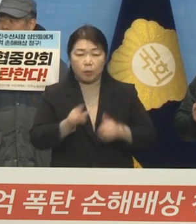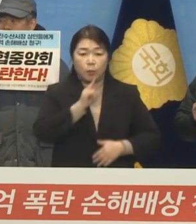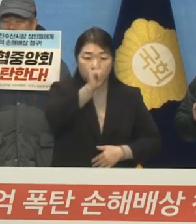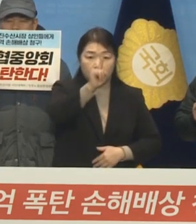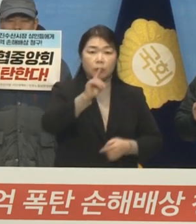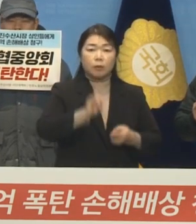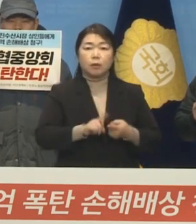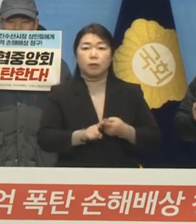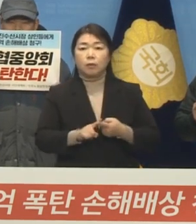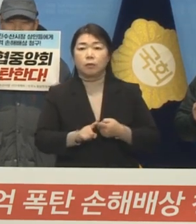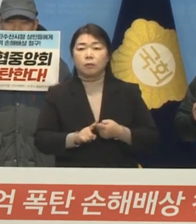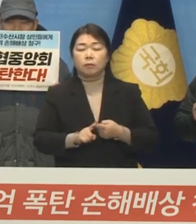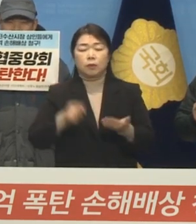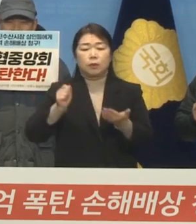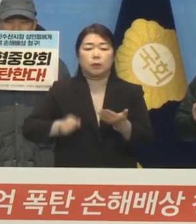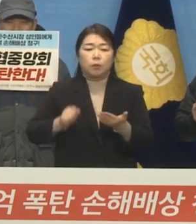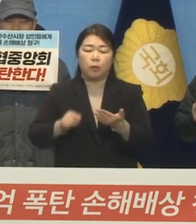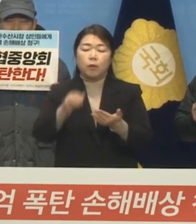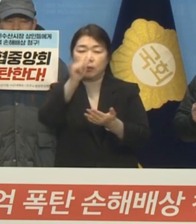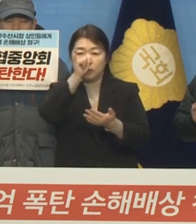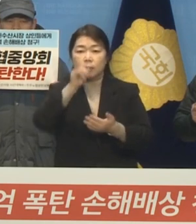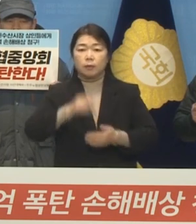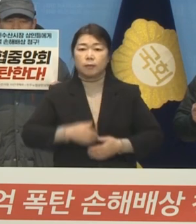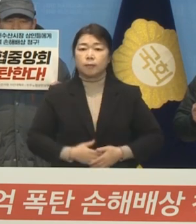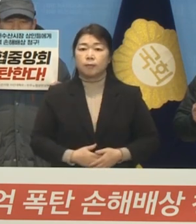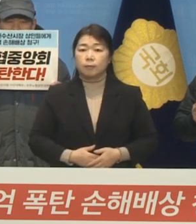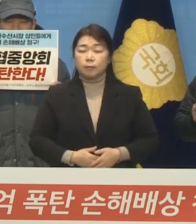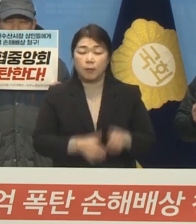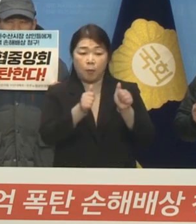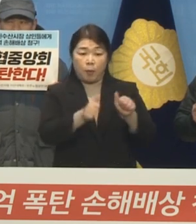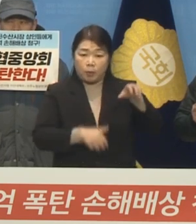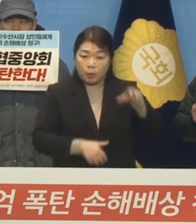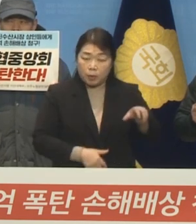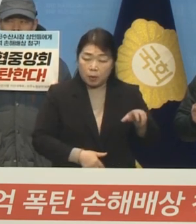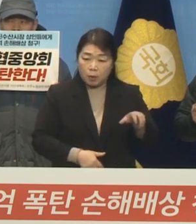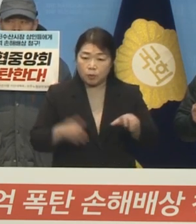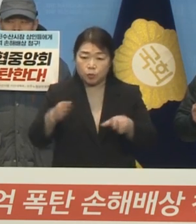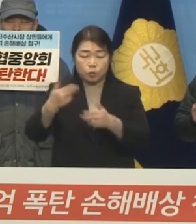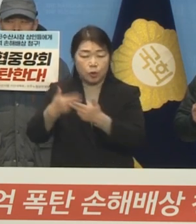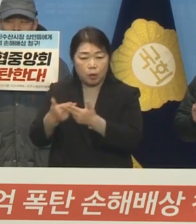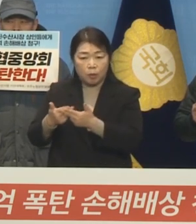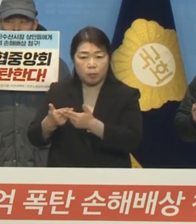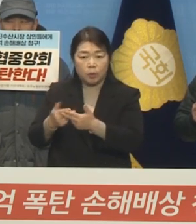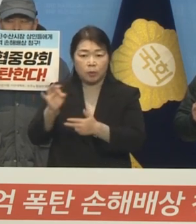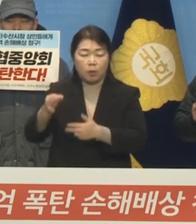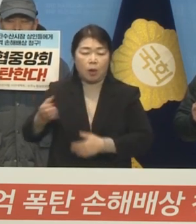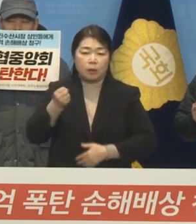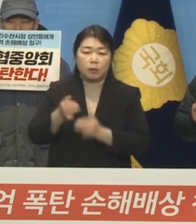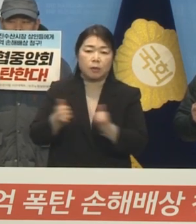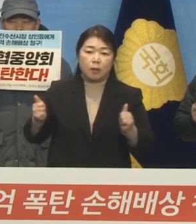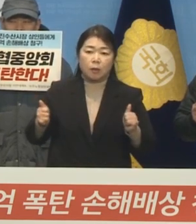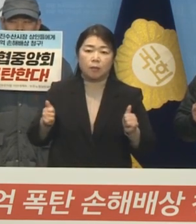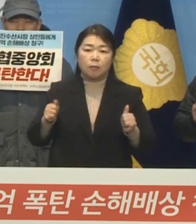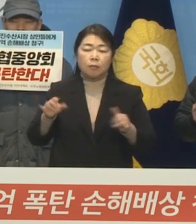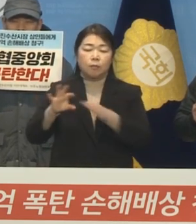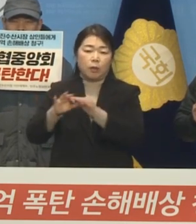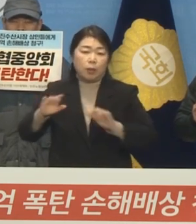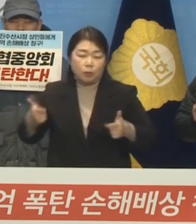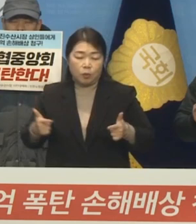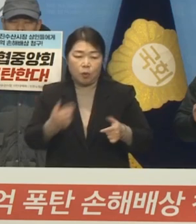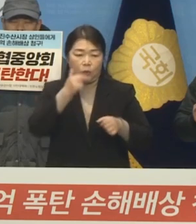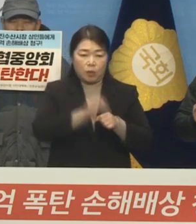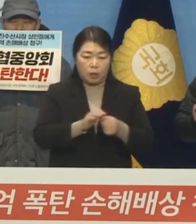관련 신고를 예정하고 있습니다. 법원에서는 수협 자본과 가진 자가 아닌 억울하게 쫓겨난 상인들의